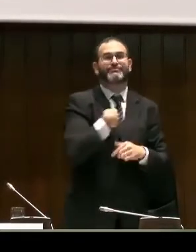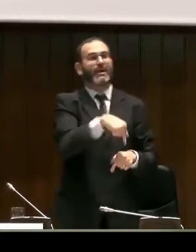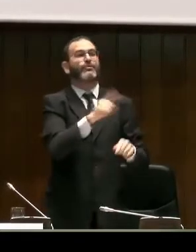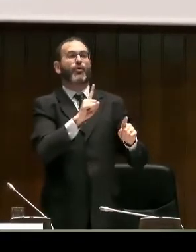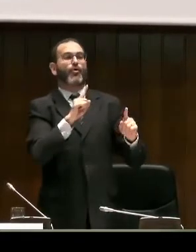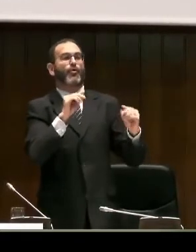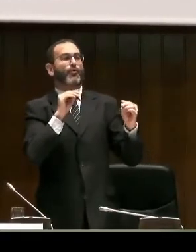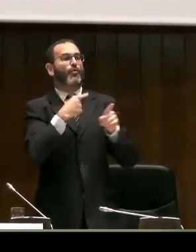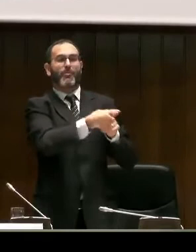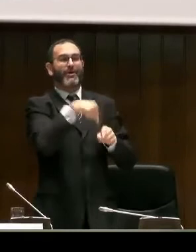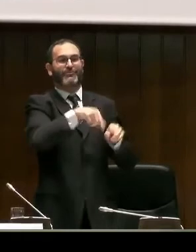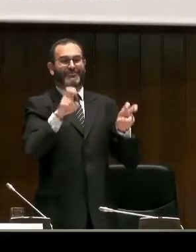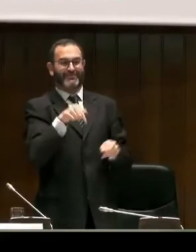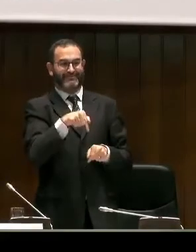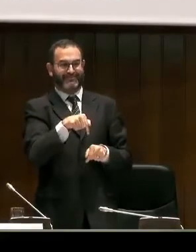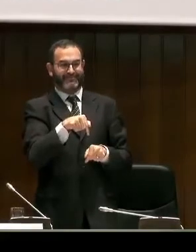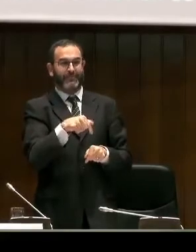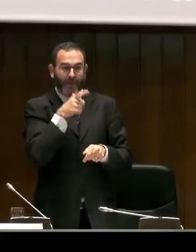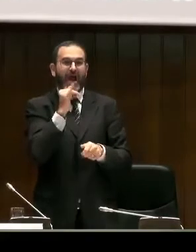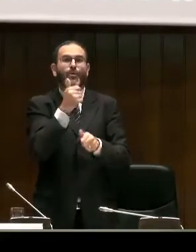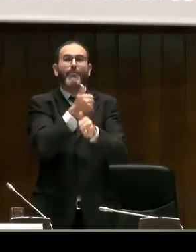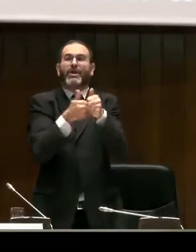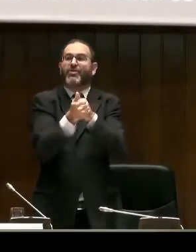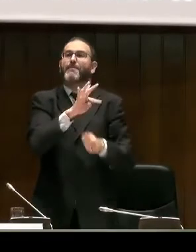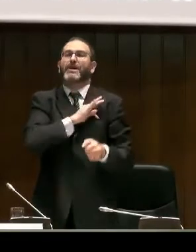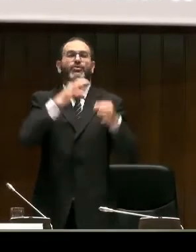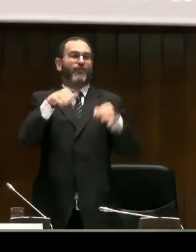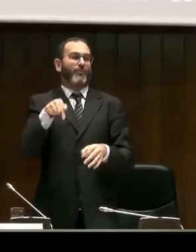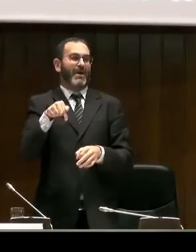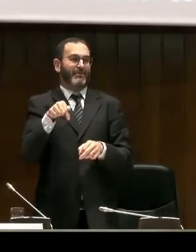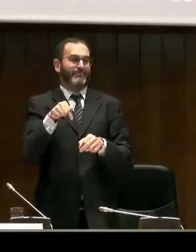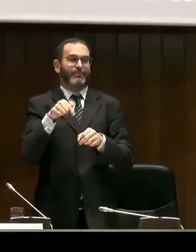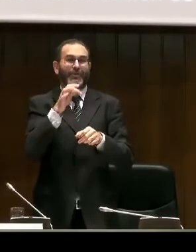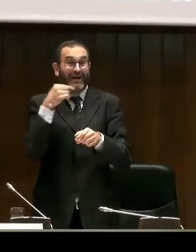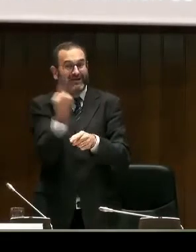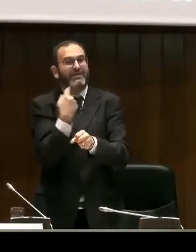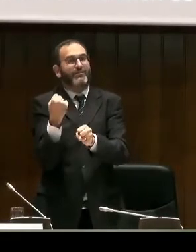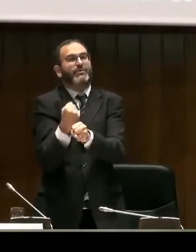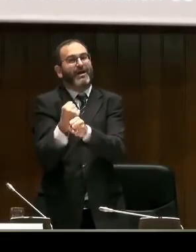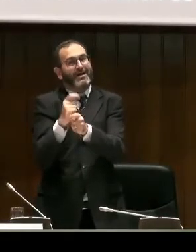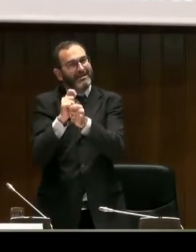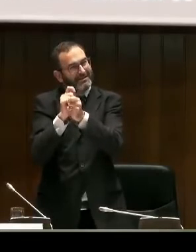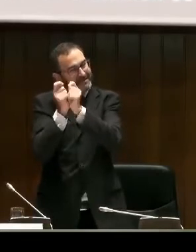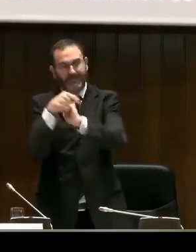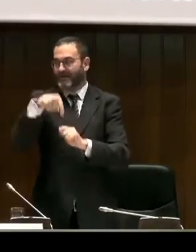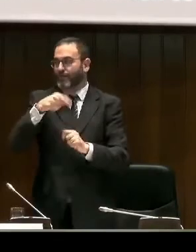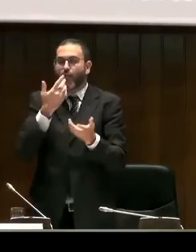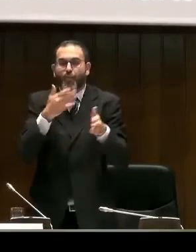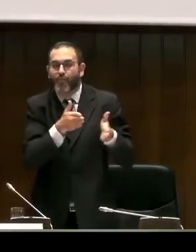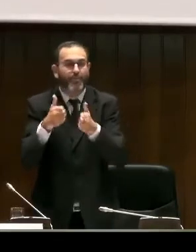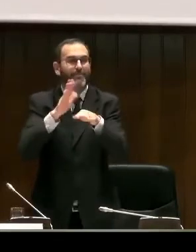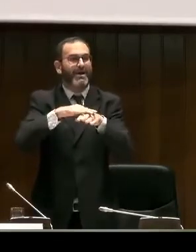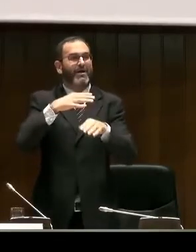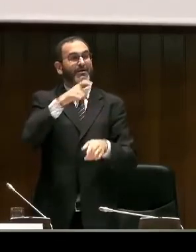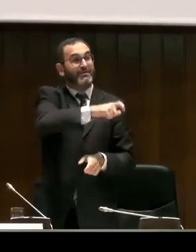título que garantice que eres competente en lengua de signos. Hace falta priorizar otros méritos formales y todavía